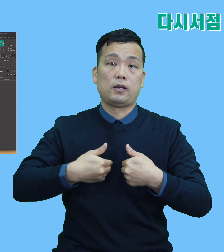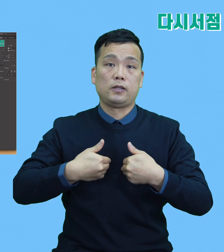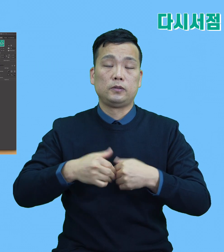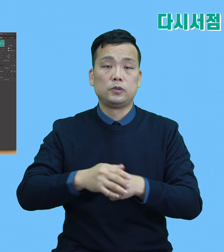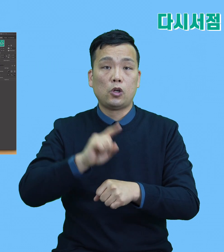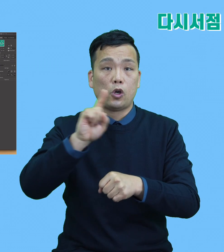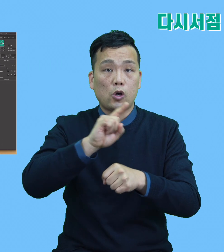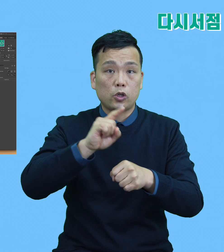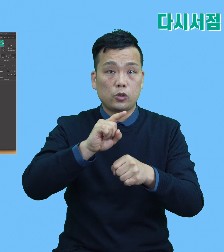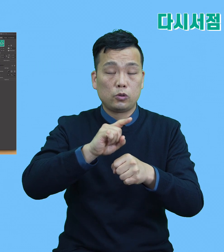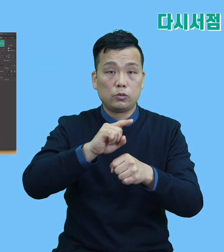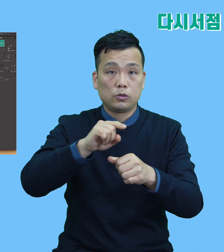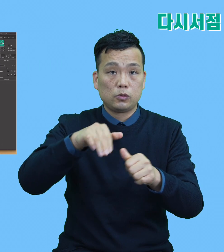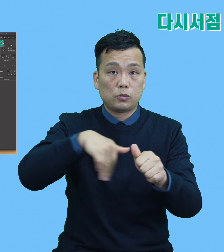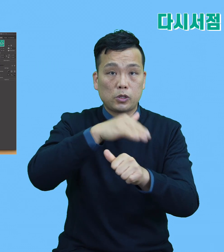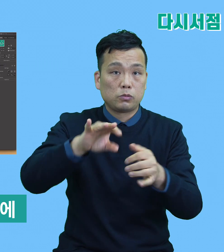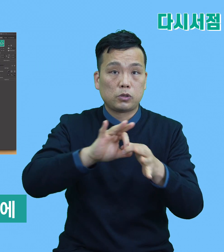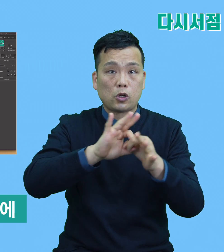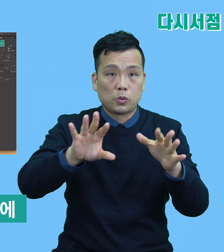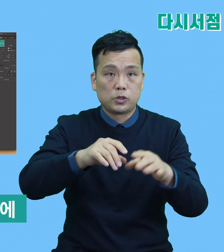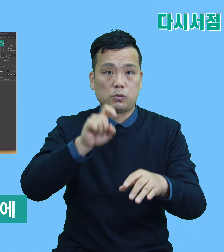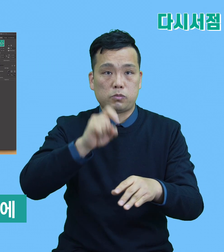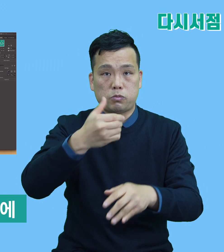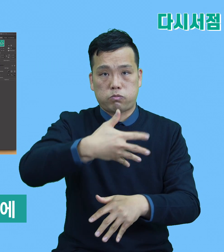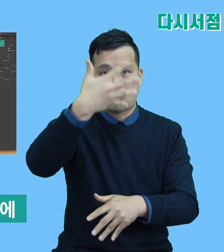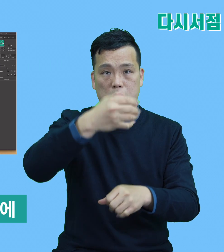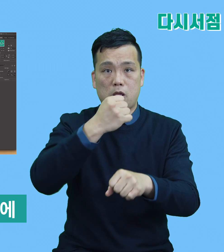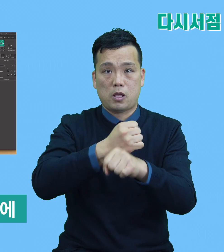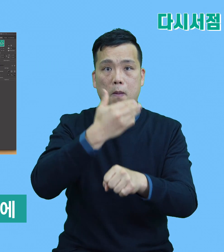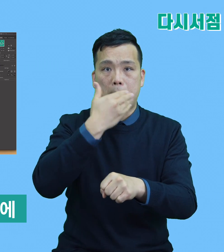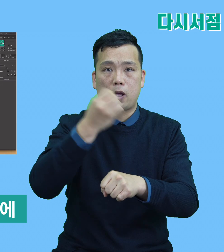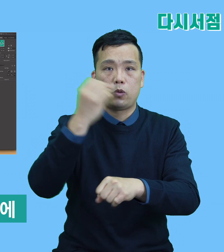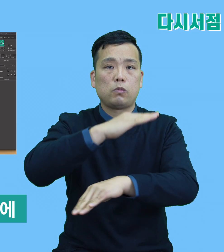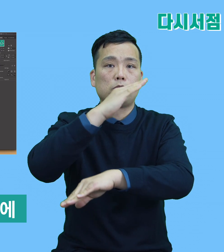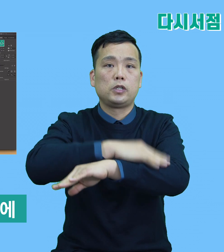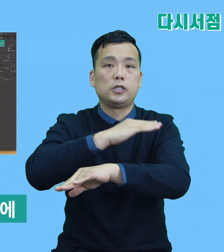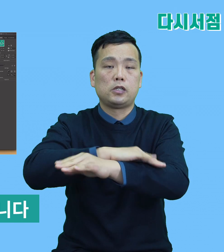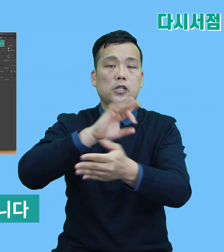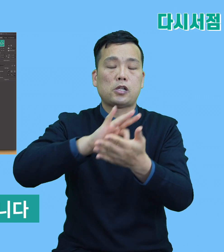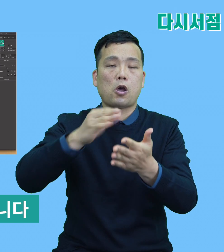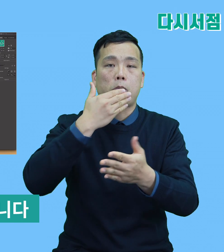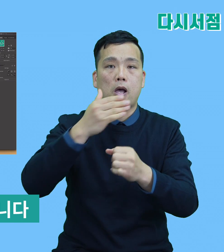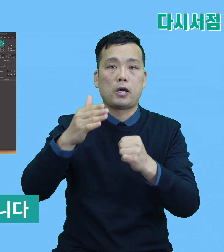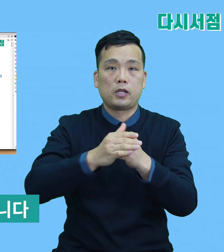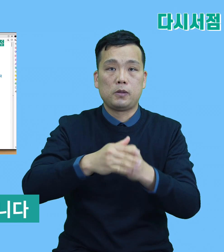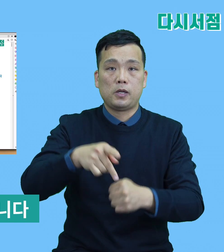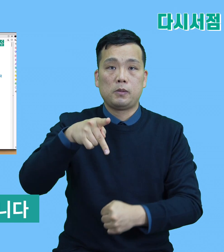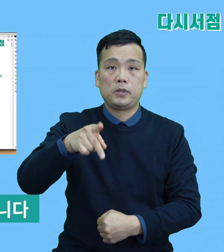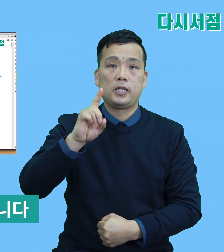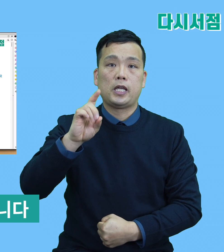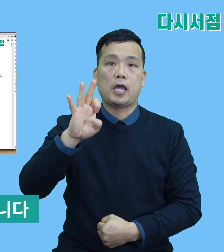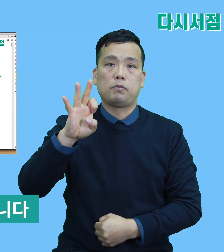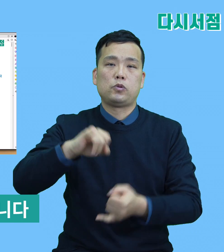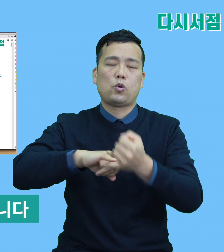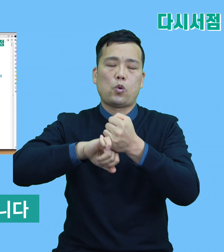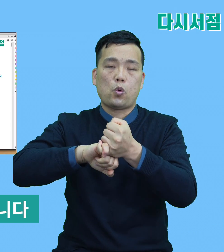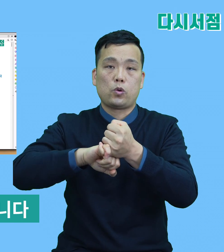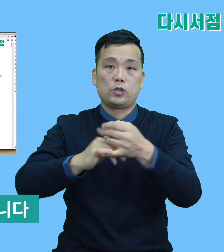어떤 운영체제에서든 읽을 수 있고 인쇄할 수 있다는 점 때문에 PDF 파일로 저장하는 게